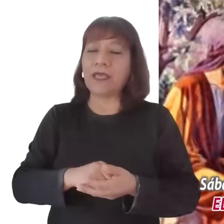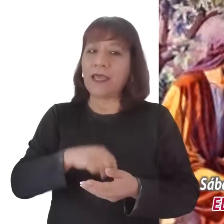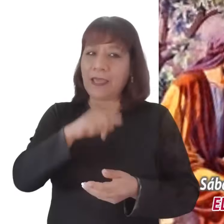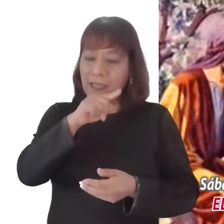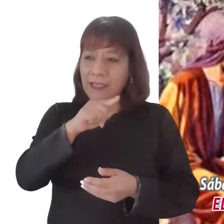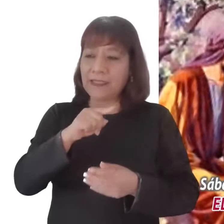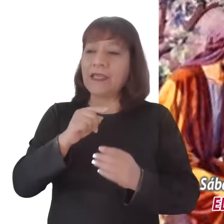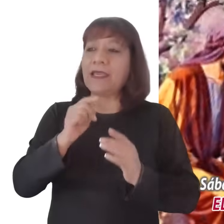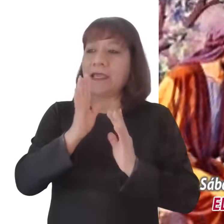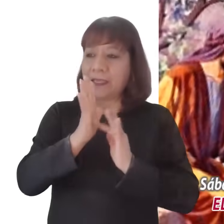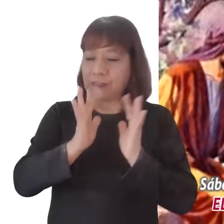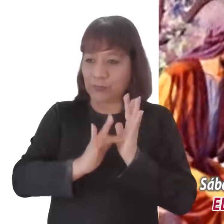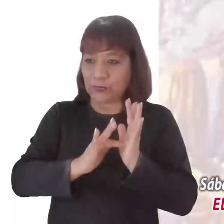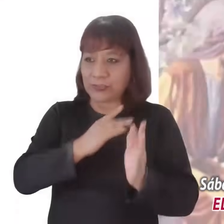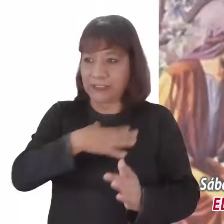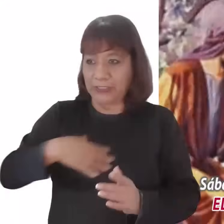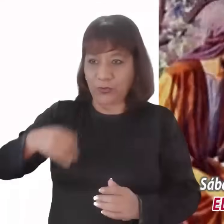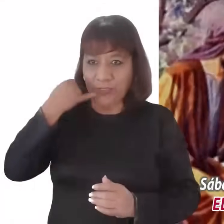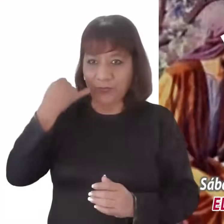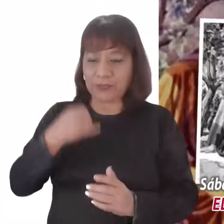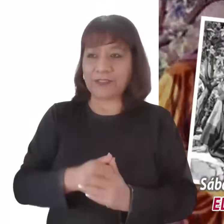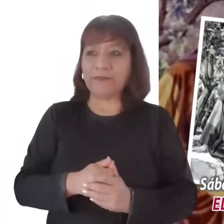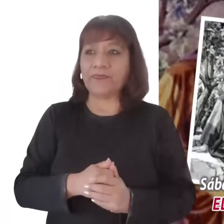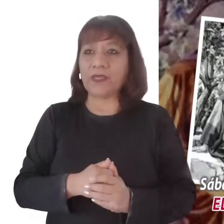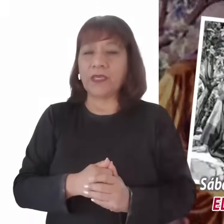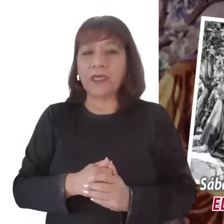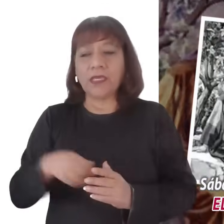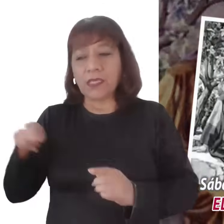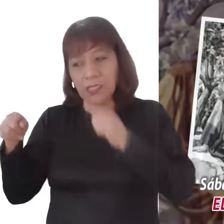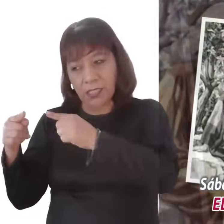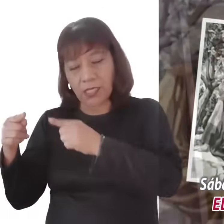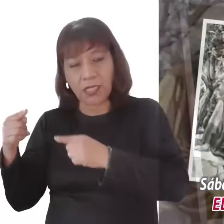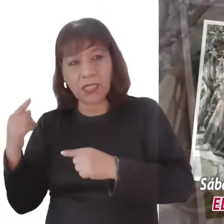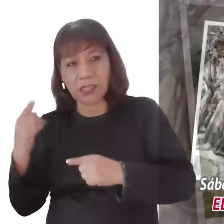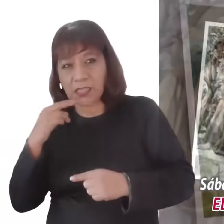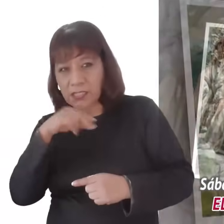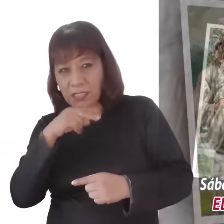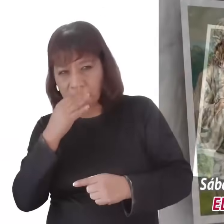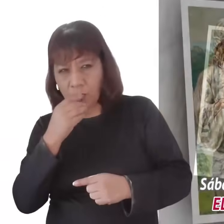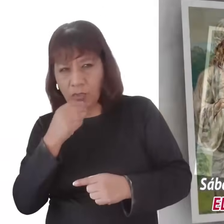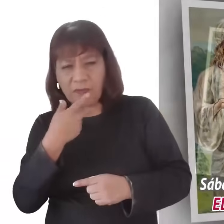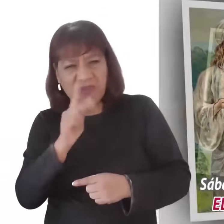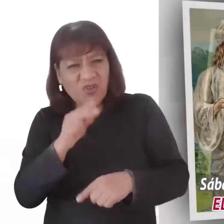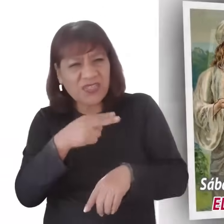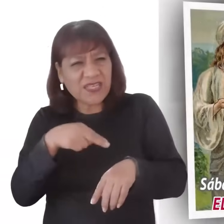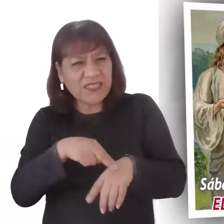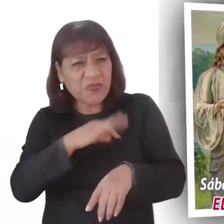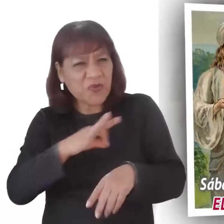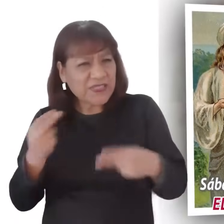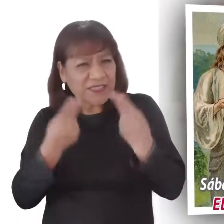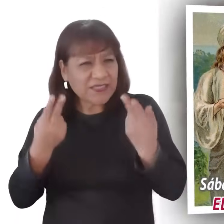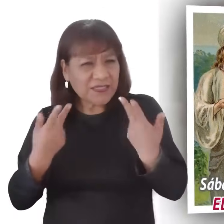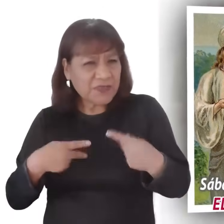José. Natanael replicó: ¿acaso puede salir de Nazaret algo bueno? Felipe le